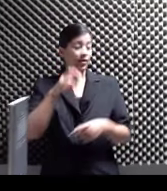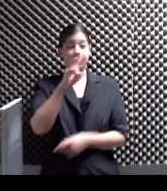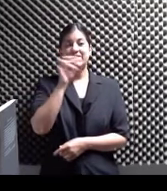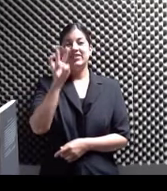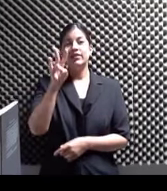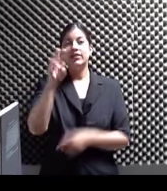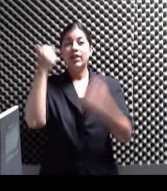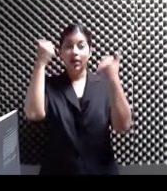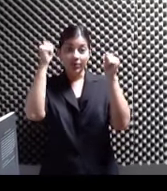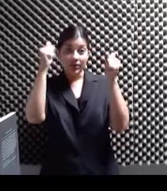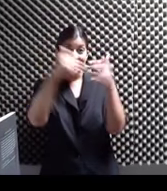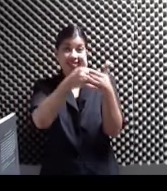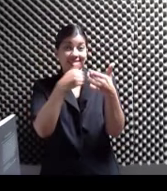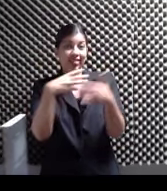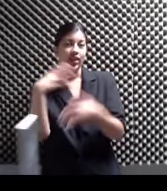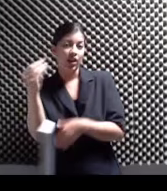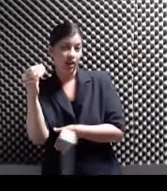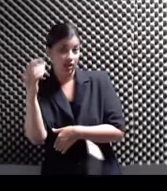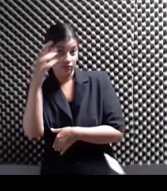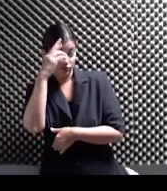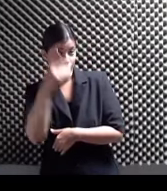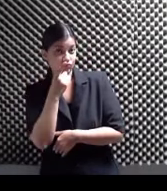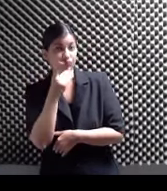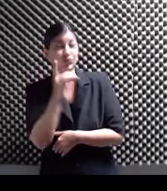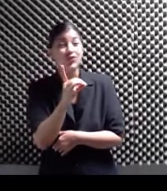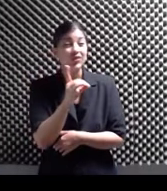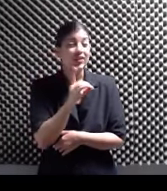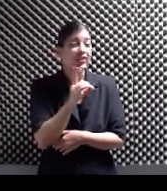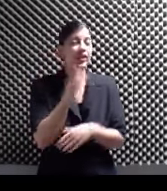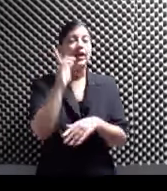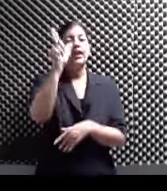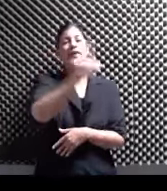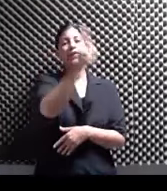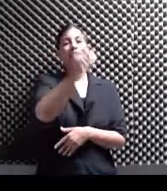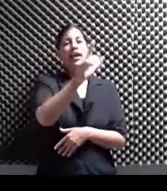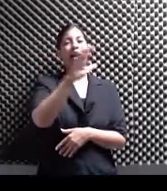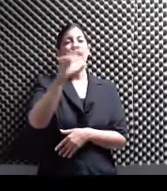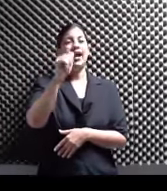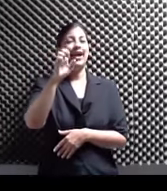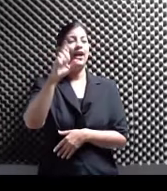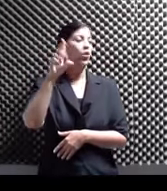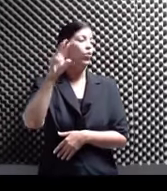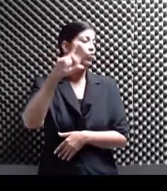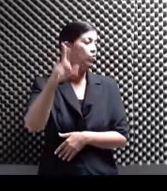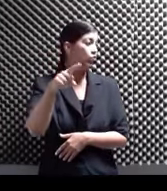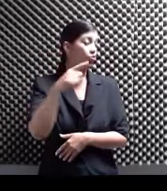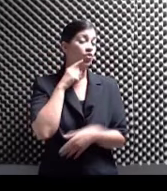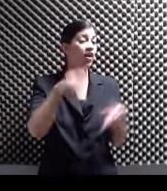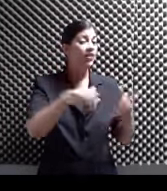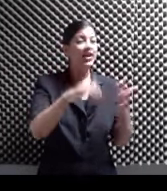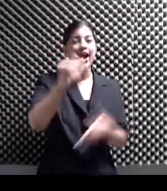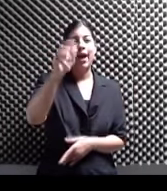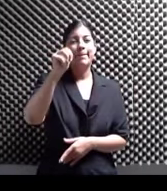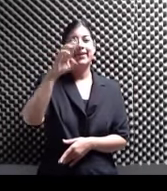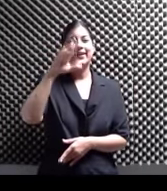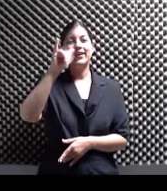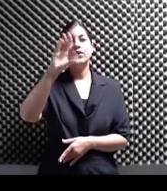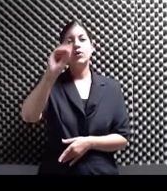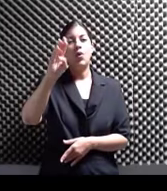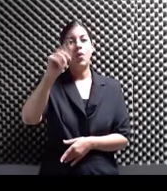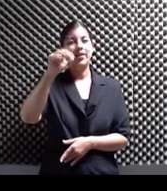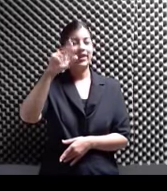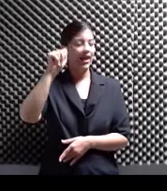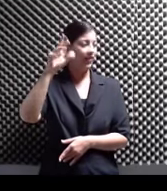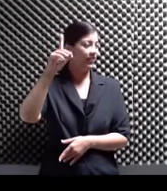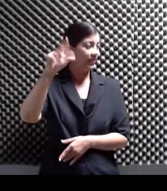Sí, antes de irnos para allá. Pues tenemos actividad en la librería KL Books, que queda en la Avenida Américo Miranda. El sábado 27 vamos a... Algunas